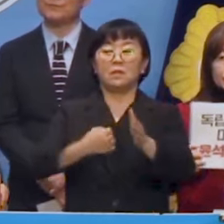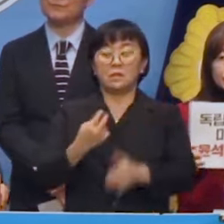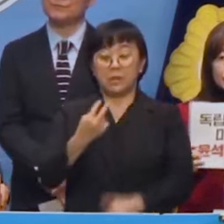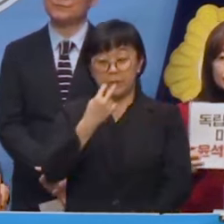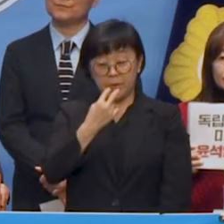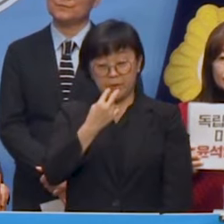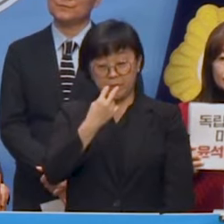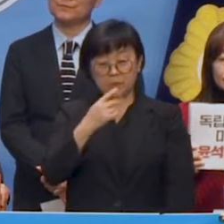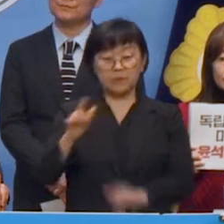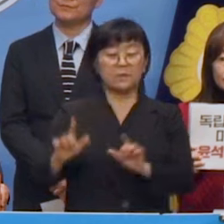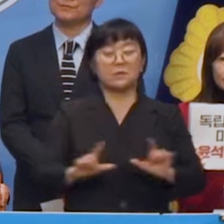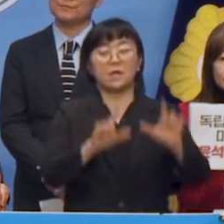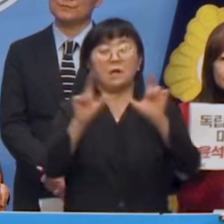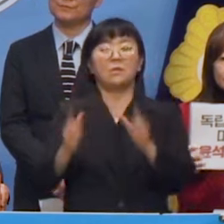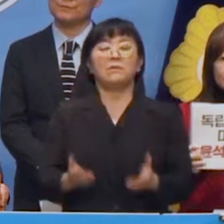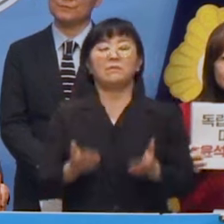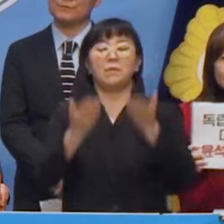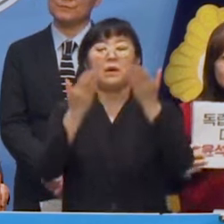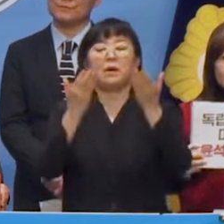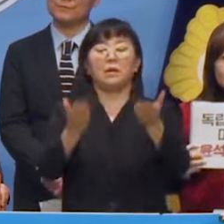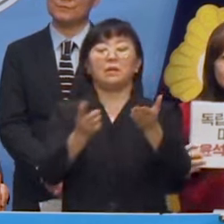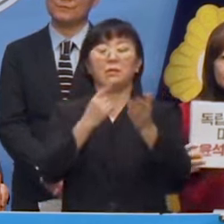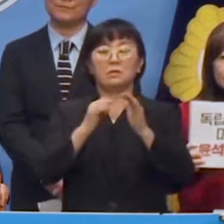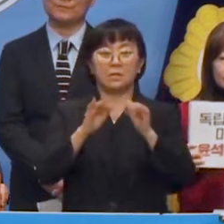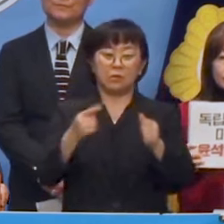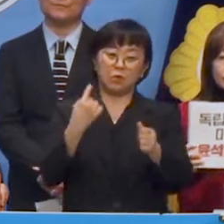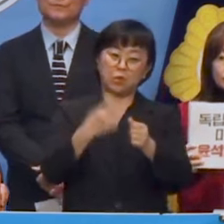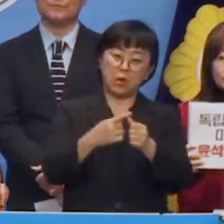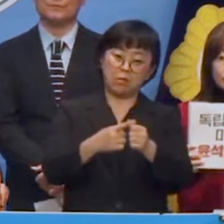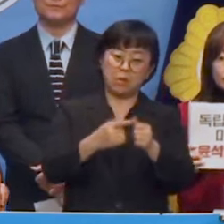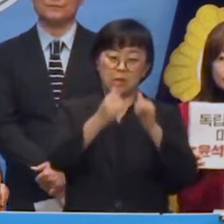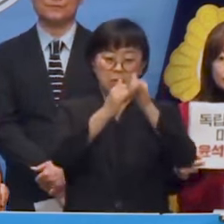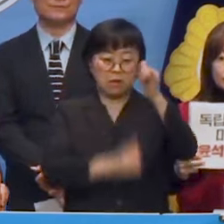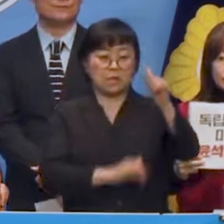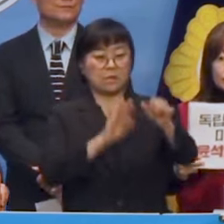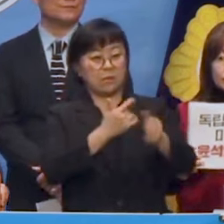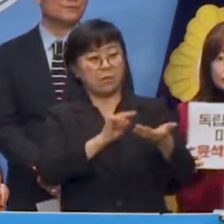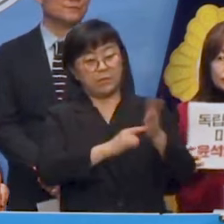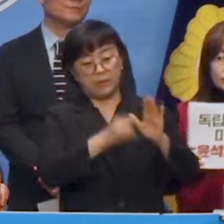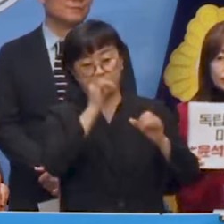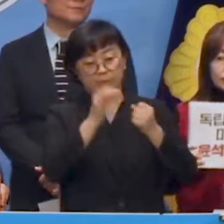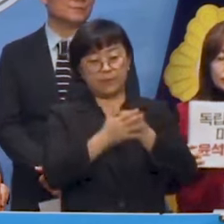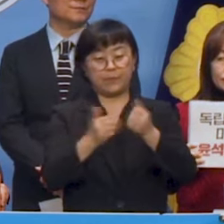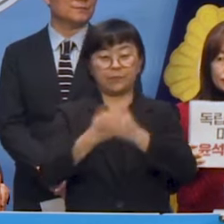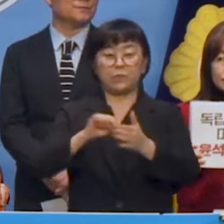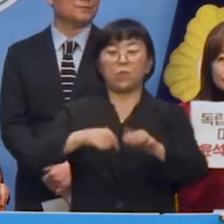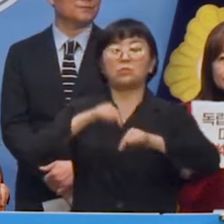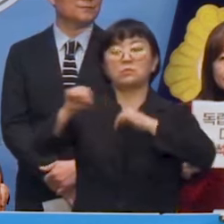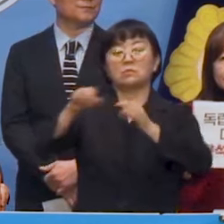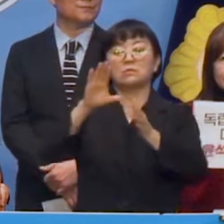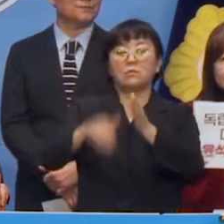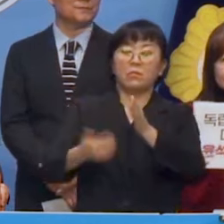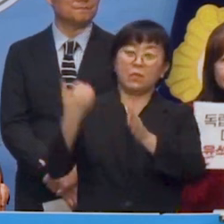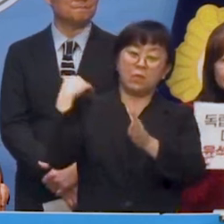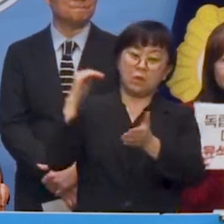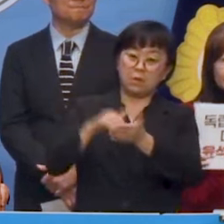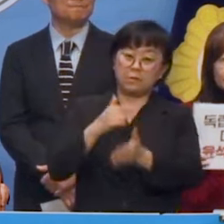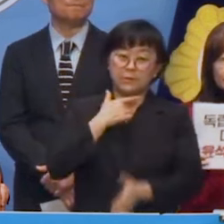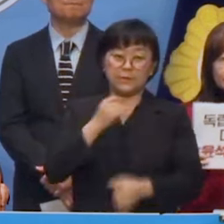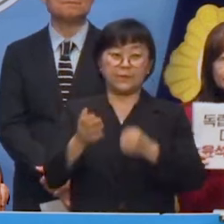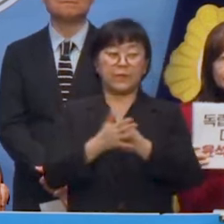목숨과 삶을 바쳐 싸웠던 이들을 모욕하고 역사를 왜곡하는 행태, 독재 시절로 회귀하려는